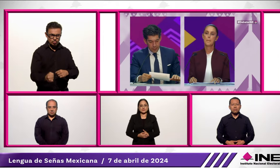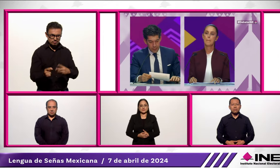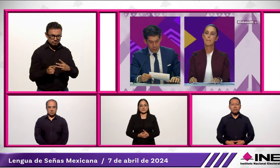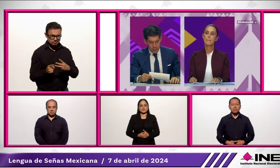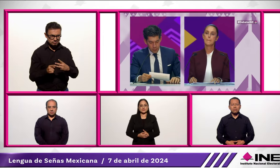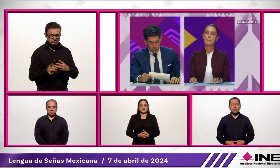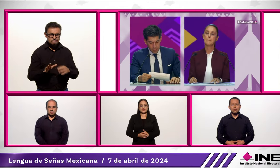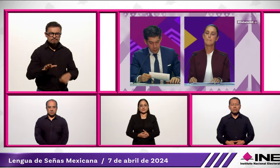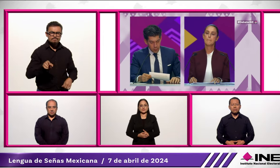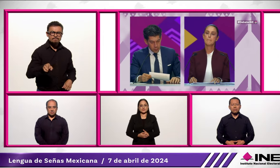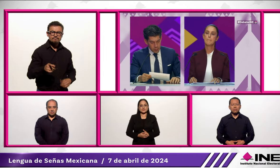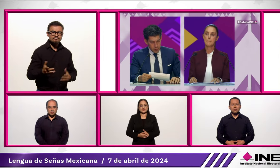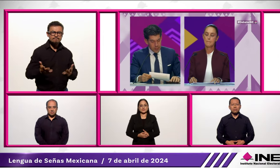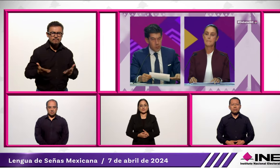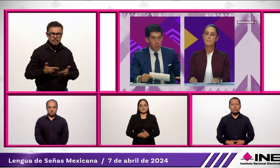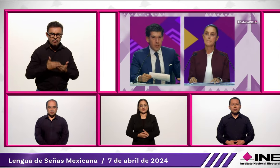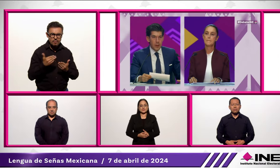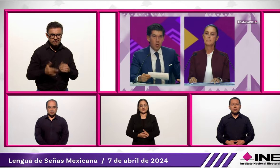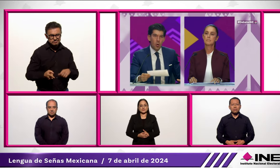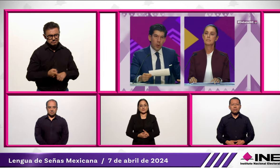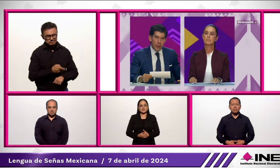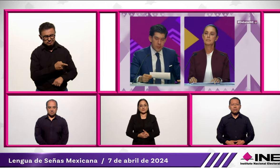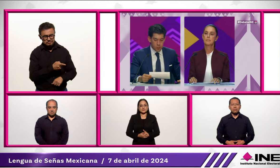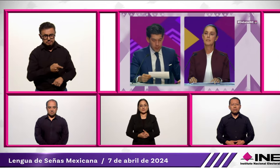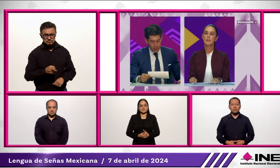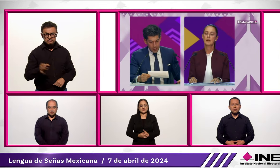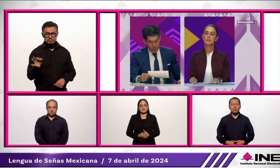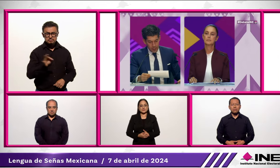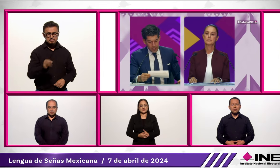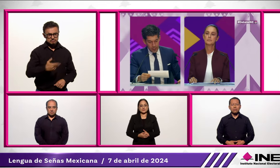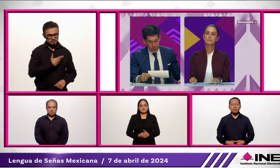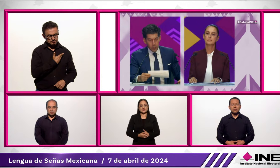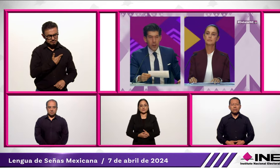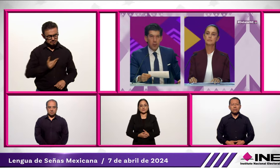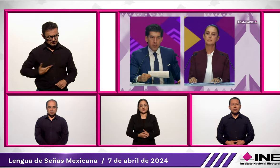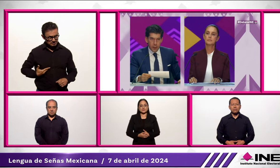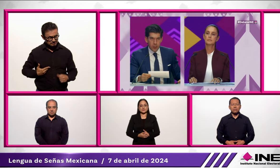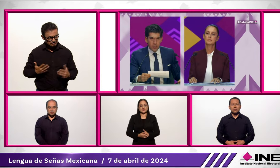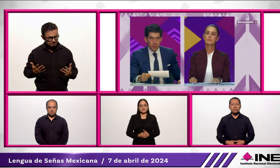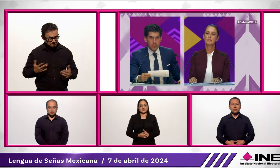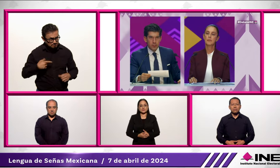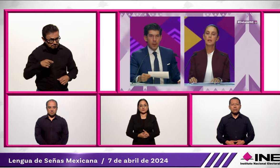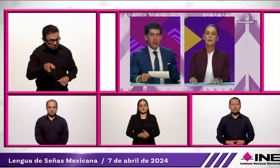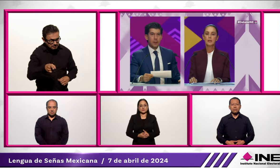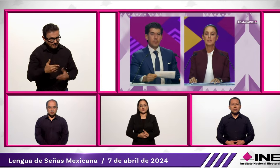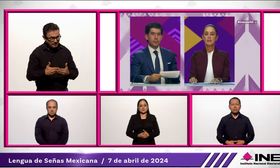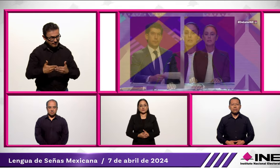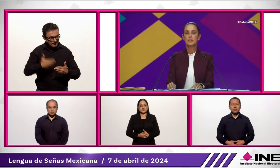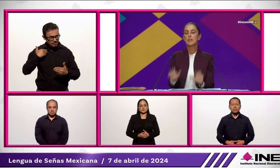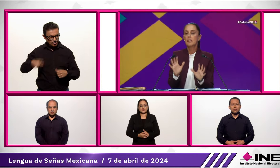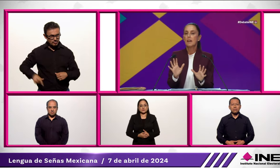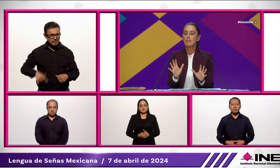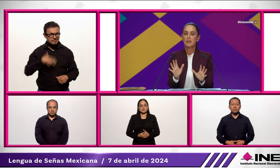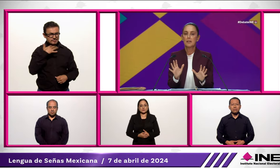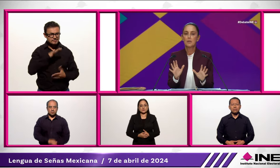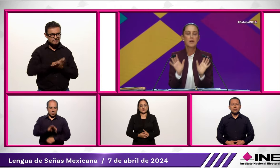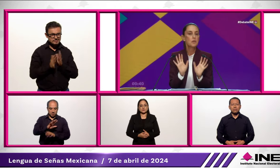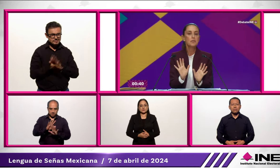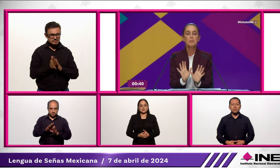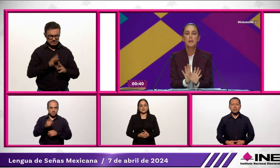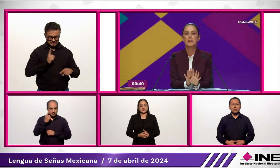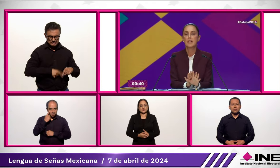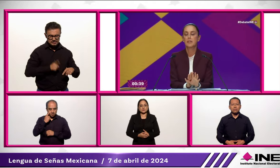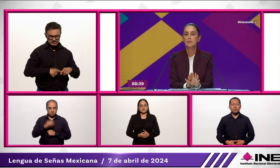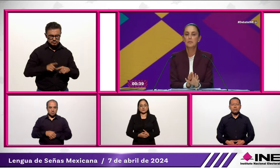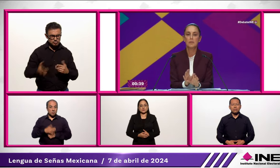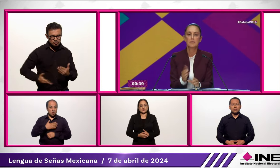para combatir los actos de corrupción en su gobierno o que resulten del gobierno anterior, candidata? Sí, a ver, lo que